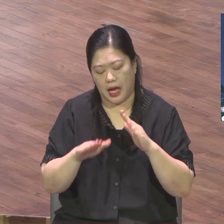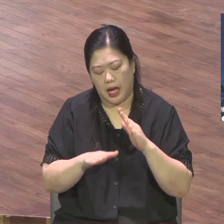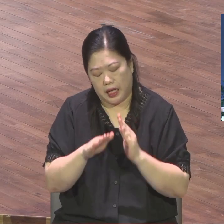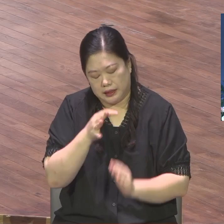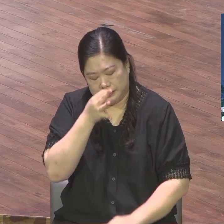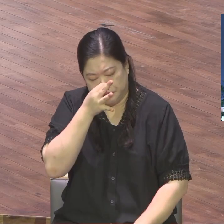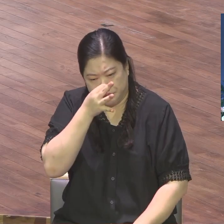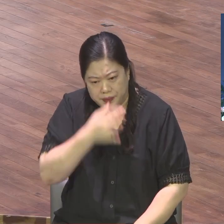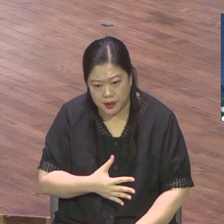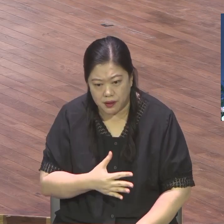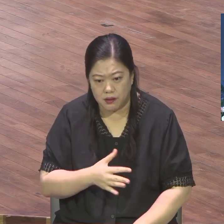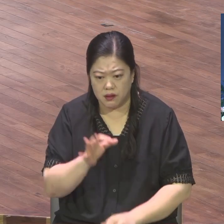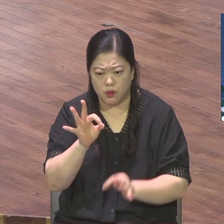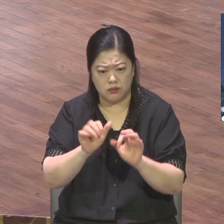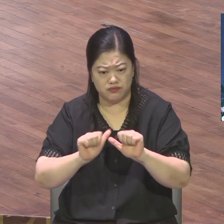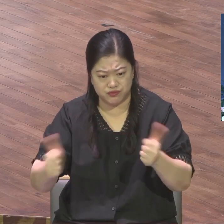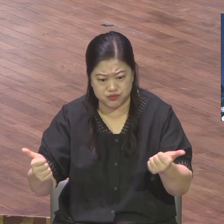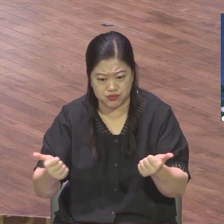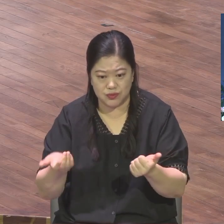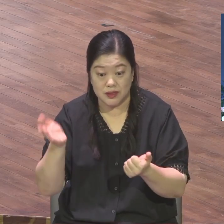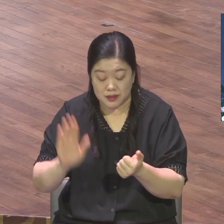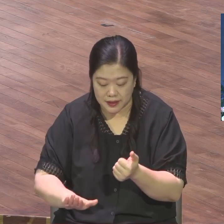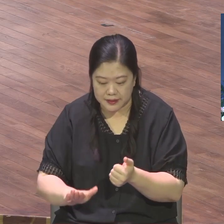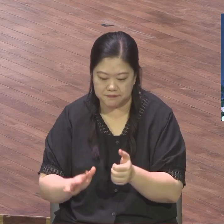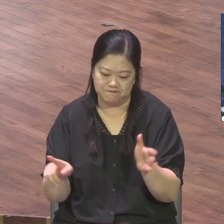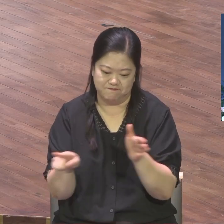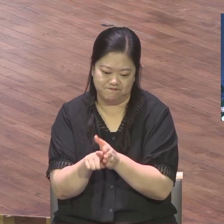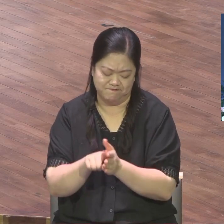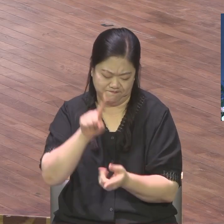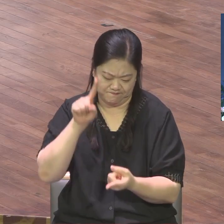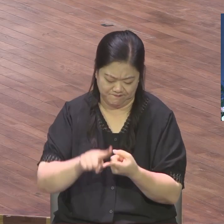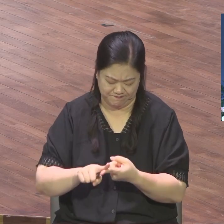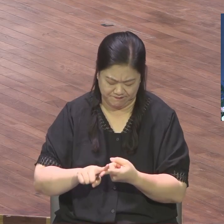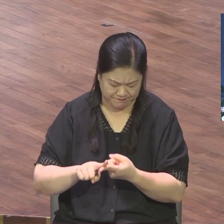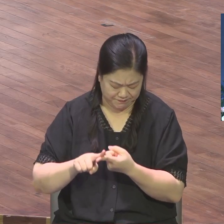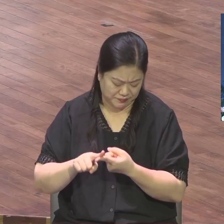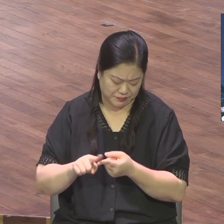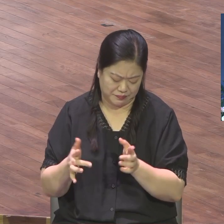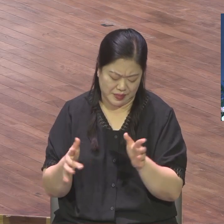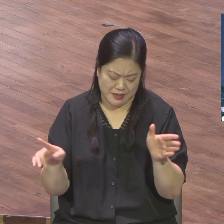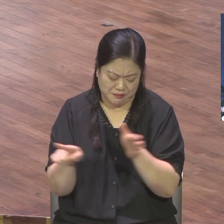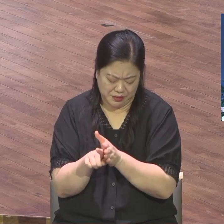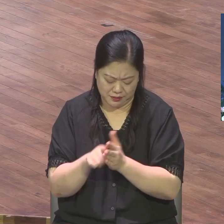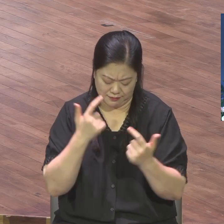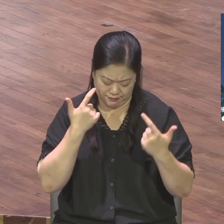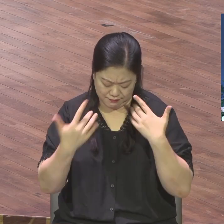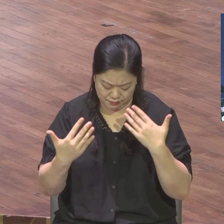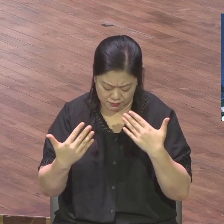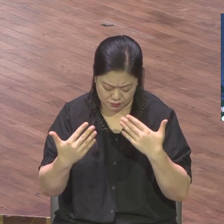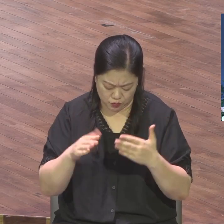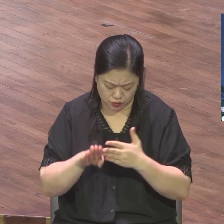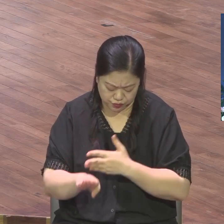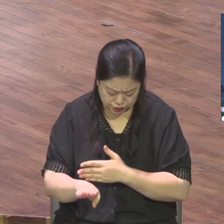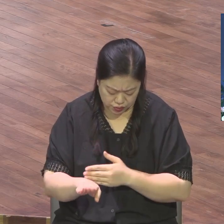다 뛰어넘어서 놀라운 대성공을 거둔 비결을 여기 언급을 했습니다.